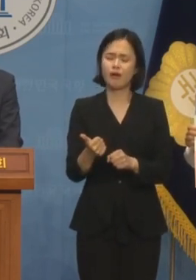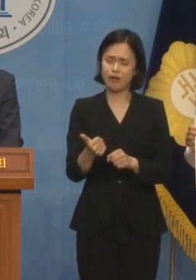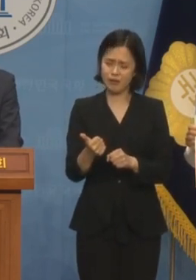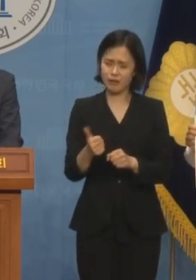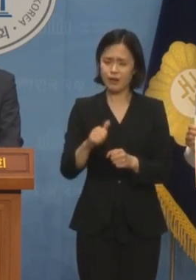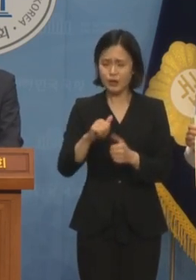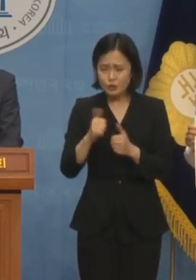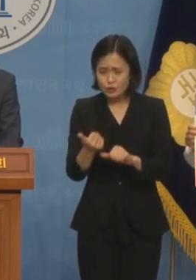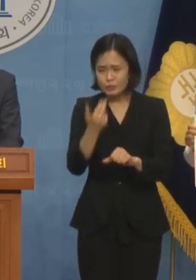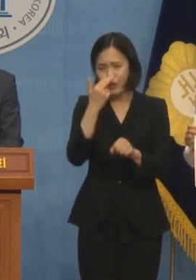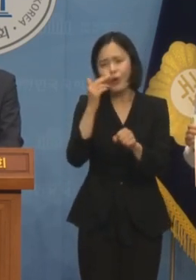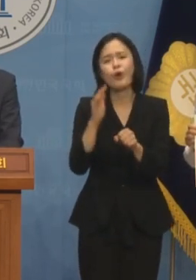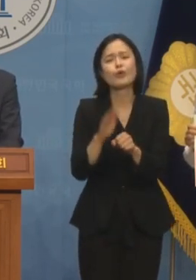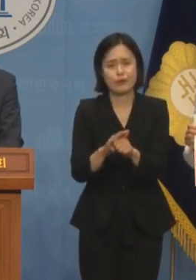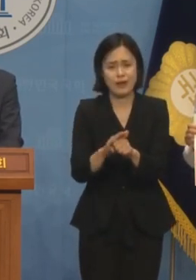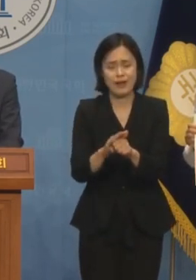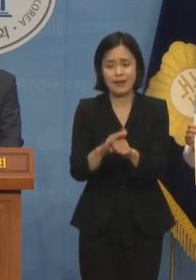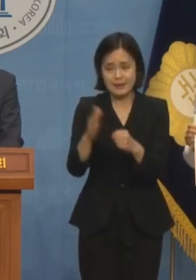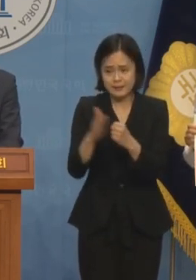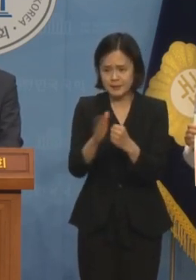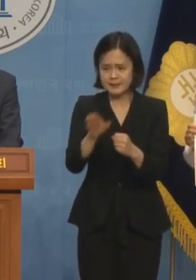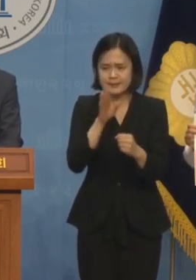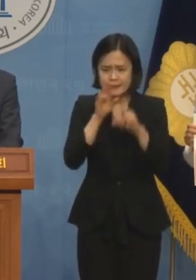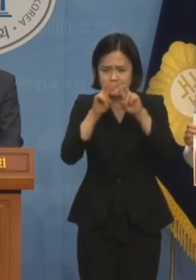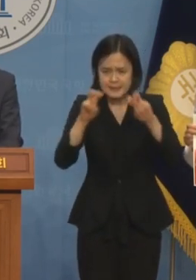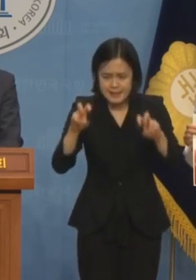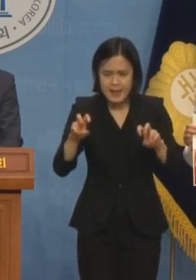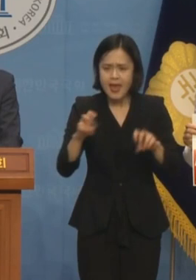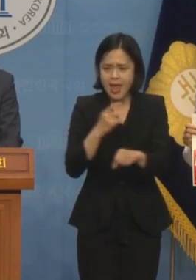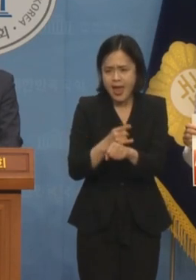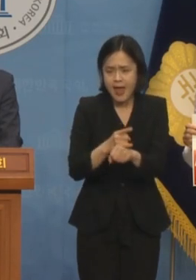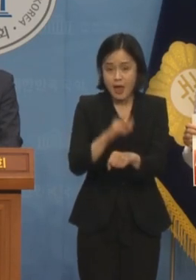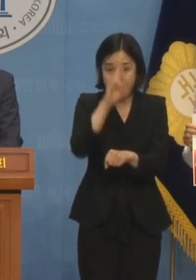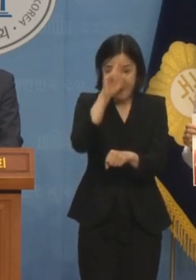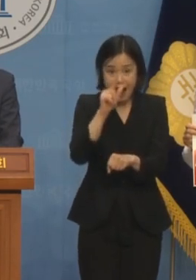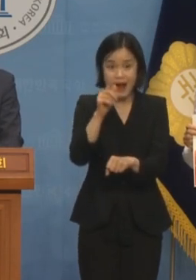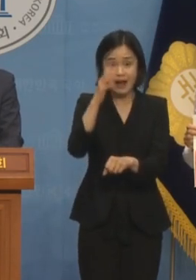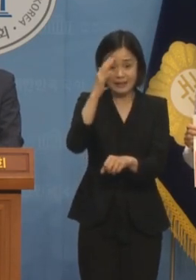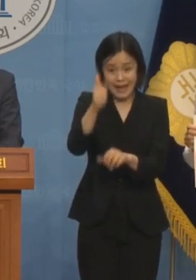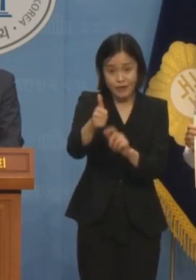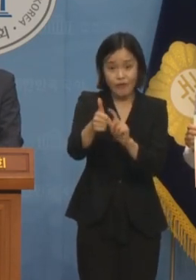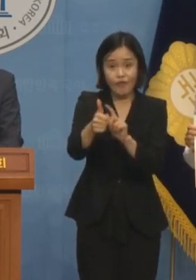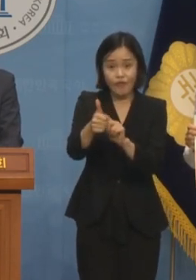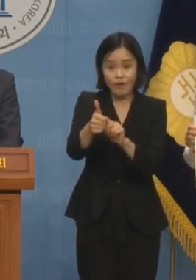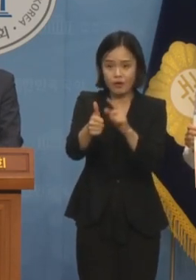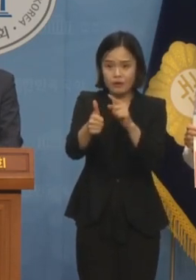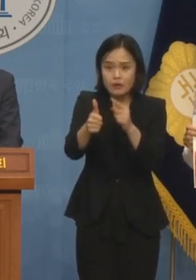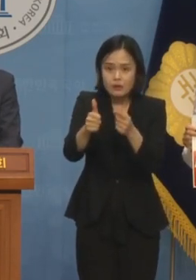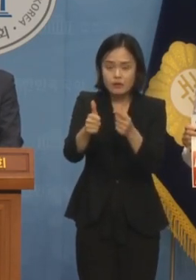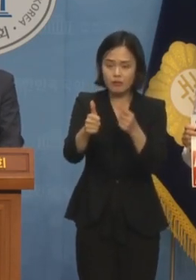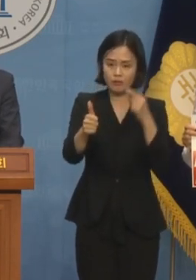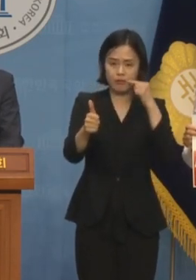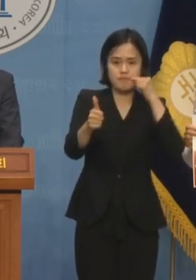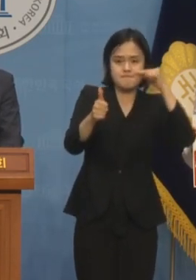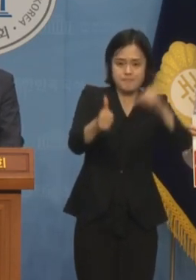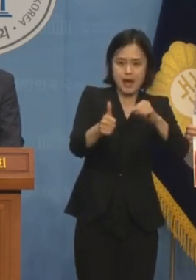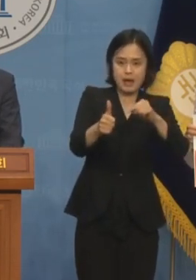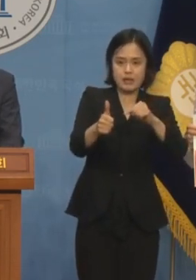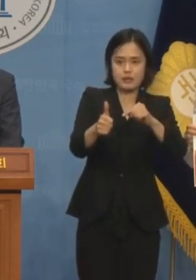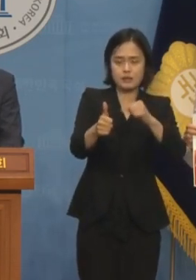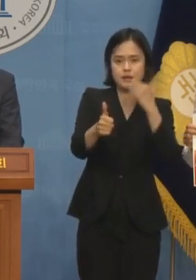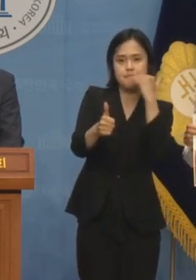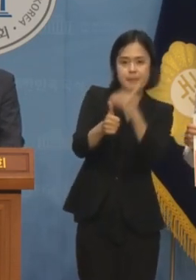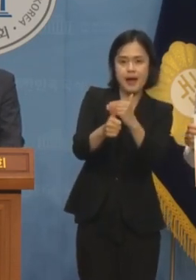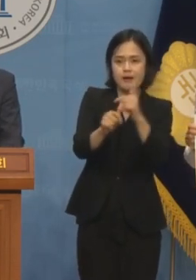대령에게는 집단항명 수괴라는 전두환 신군부 시절에나 나올 법한 엄청난 죄명이